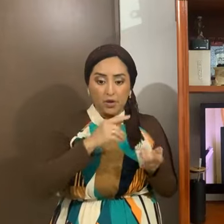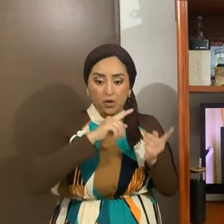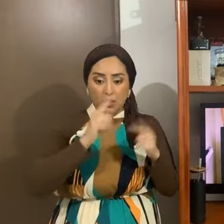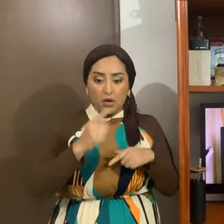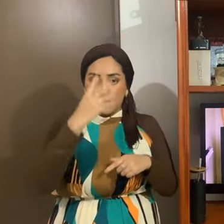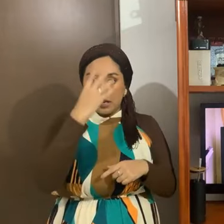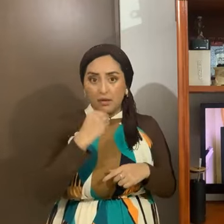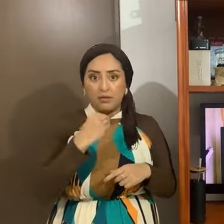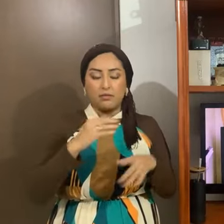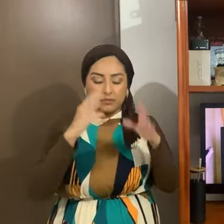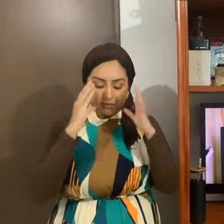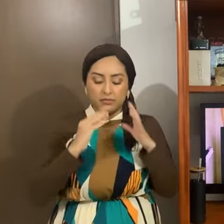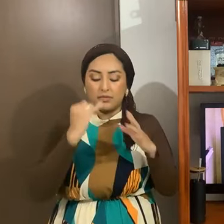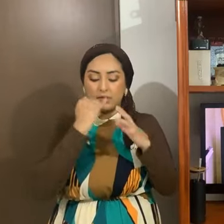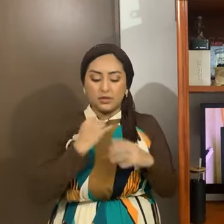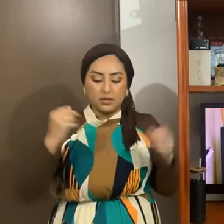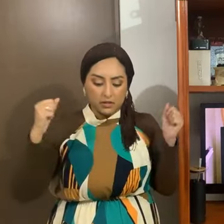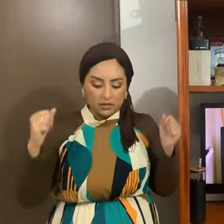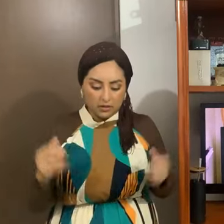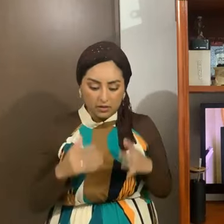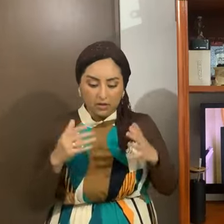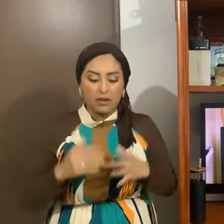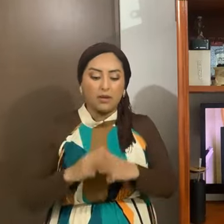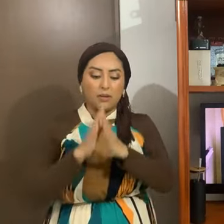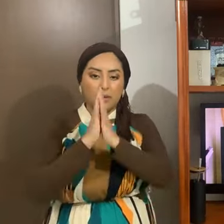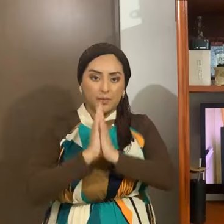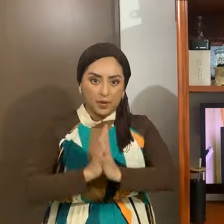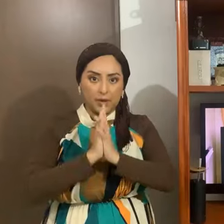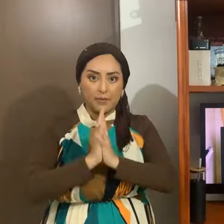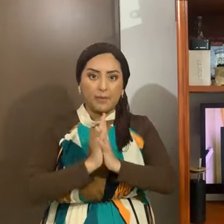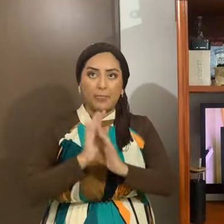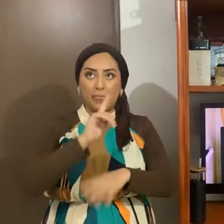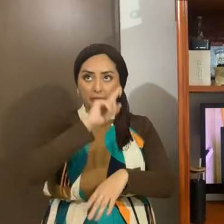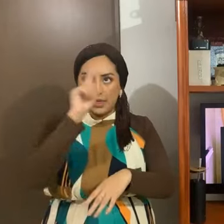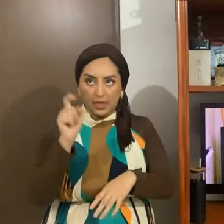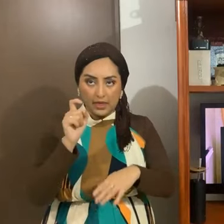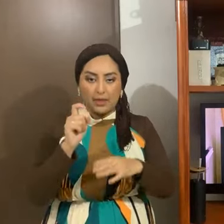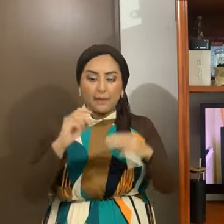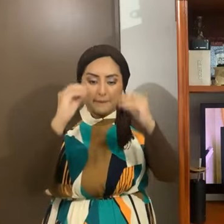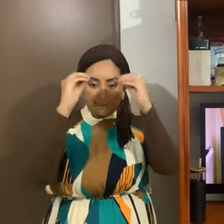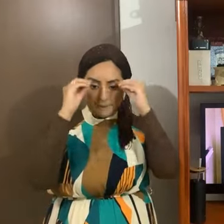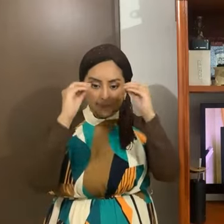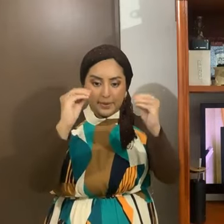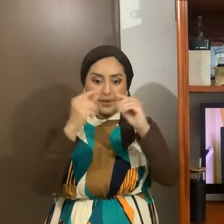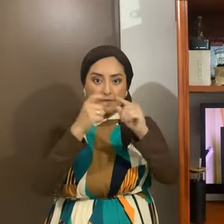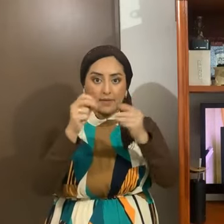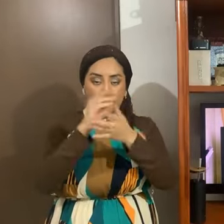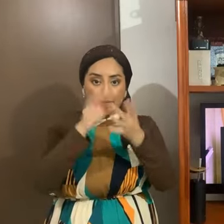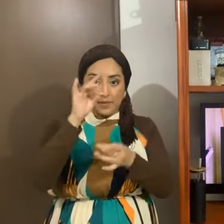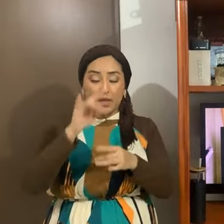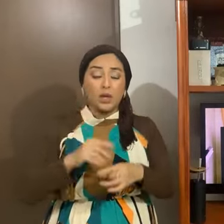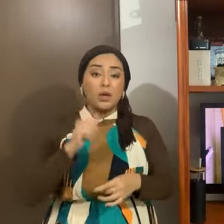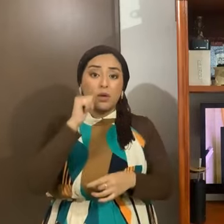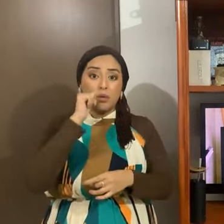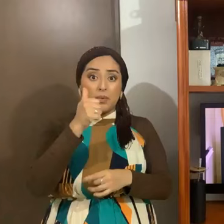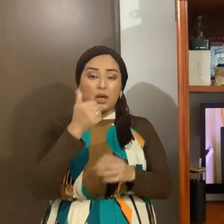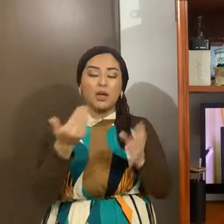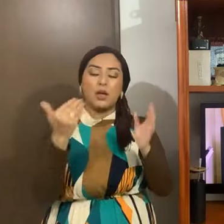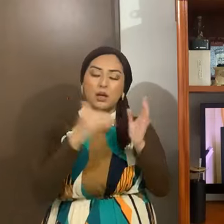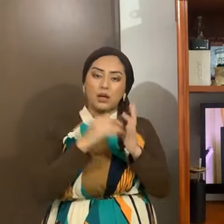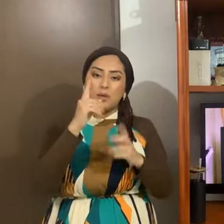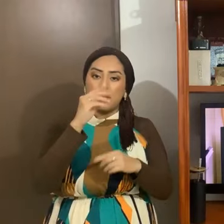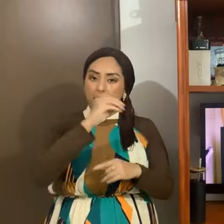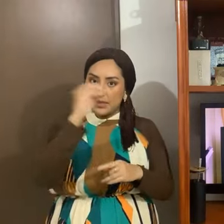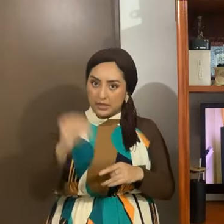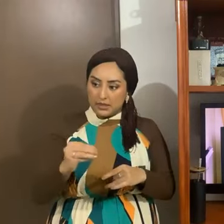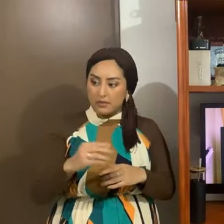dormir, Shema Israel, hacer tefilá, pedir ministración del Ruach HaKodesh. Mañana, otro